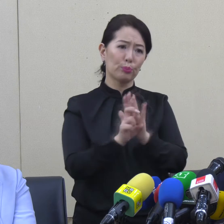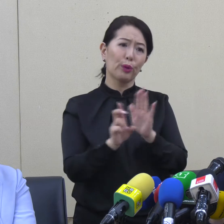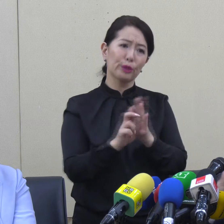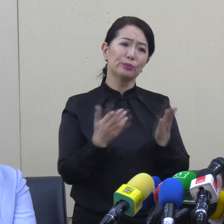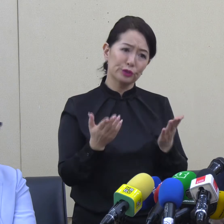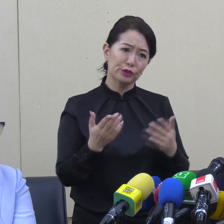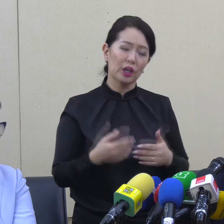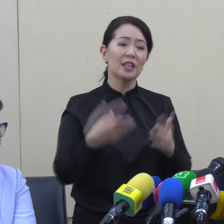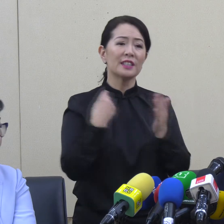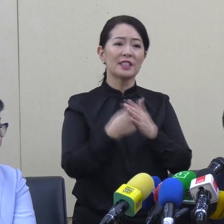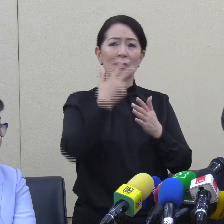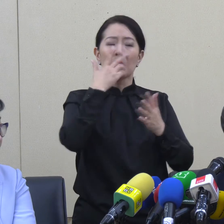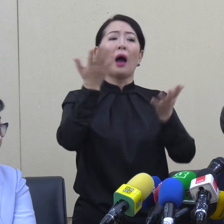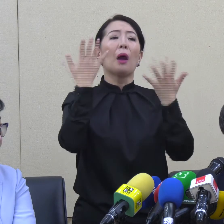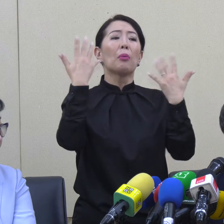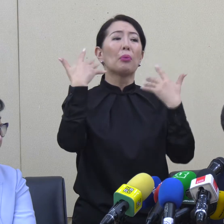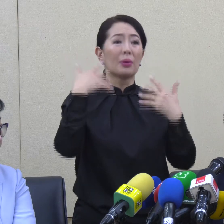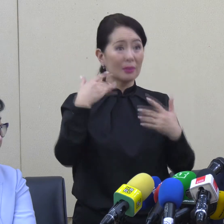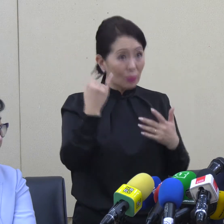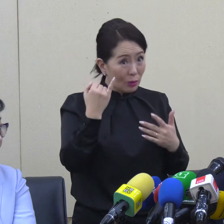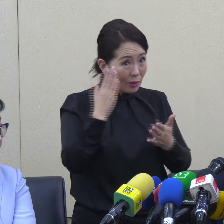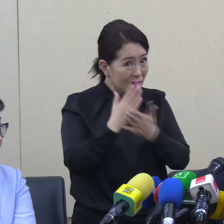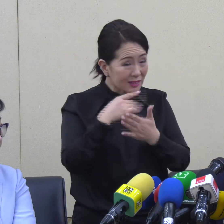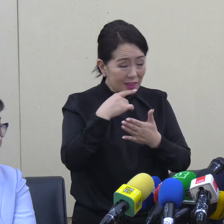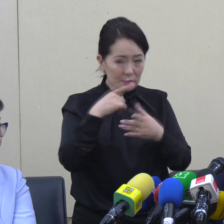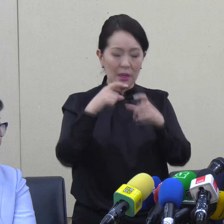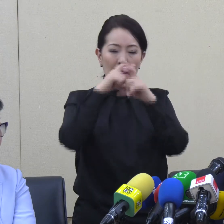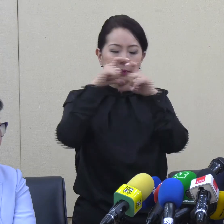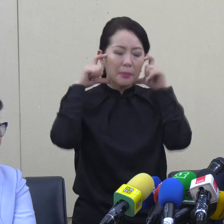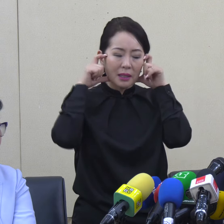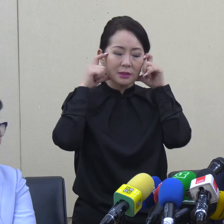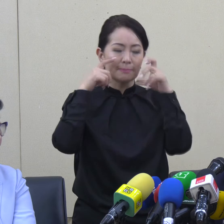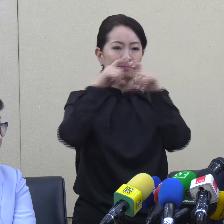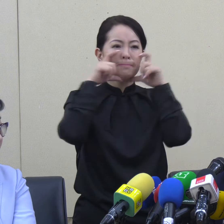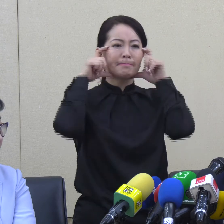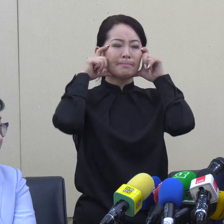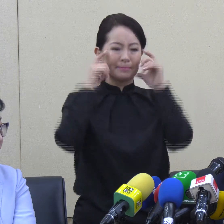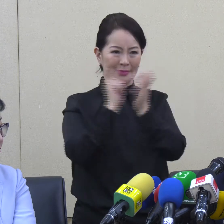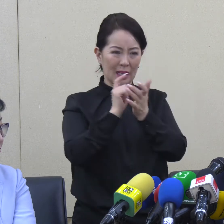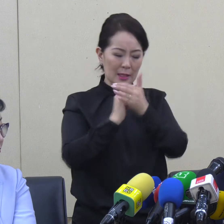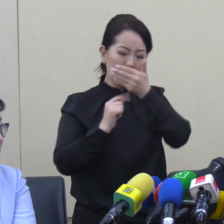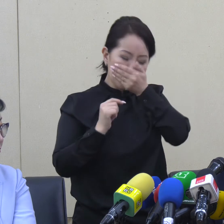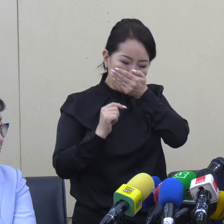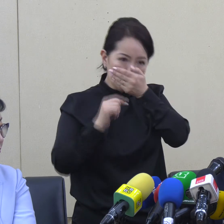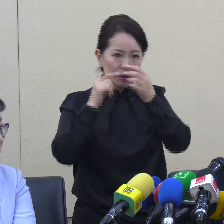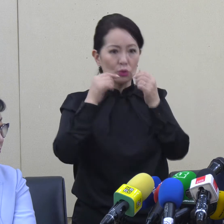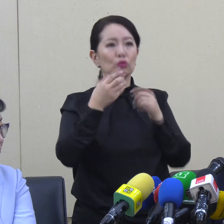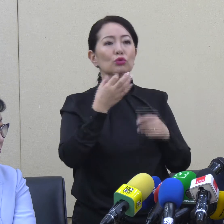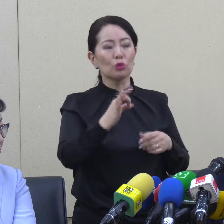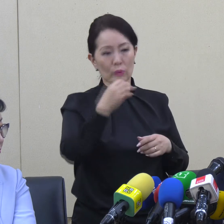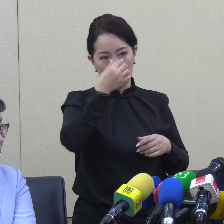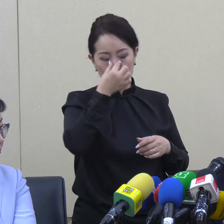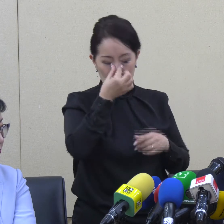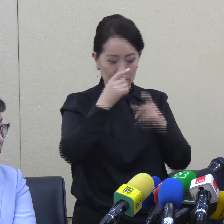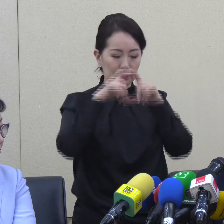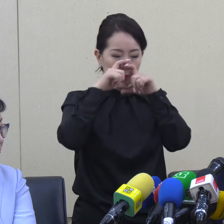Жишээ нь бол одоо агаар тусгаар гэж байгаа юм чинь маска сайн зүүх хэрэгтэй. Маска одоо жишээ нь зөв одоо буцааж авах хэрэгтэй.